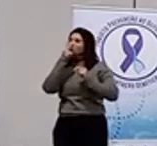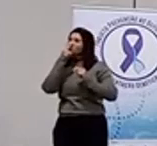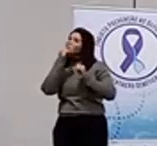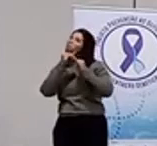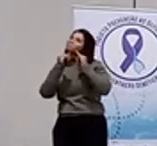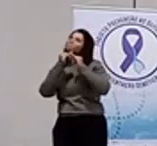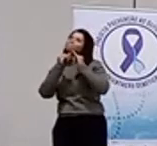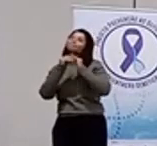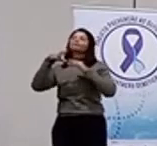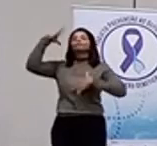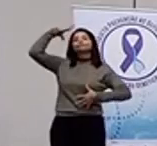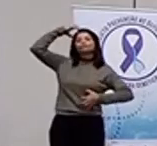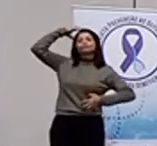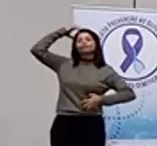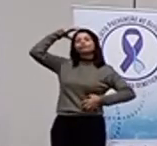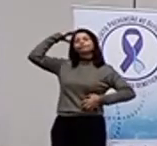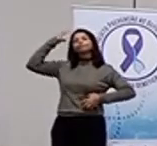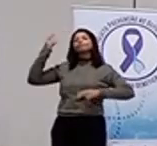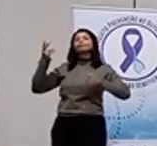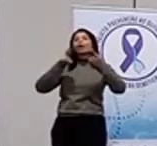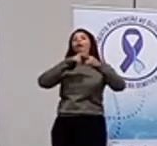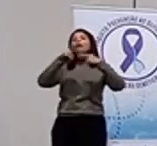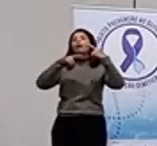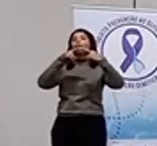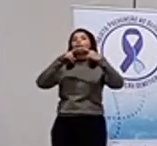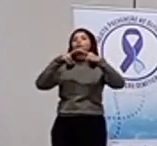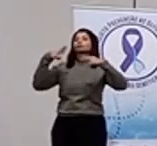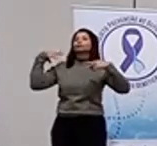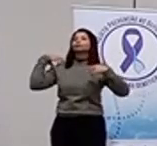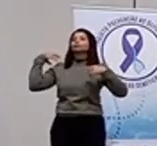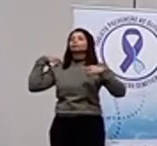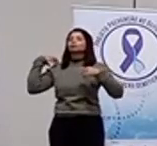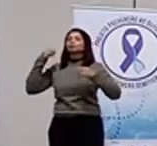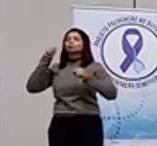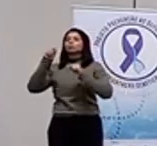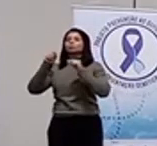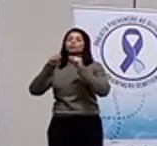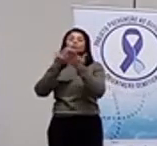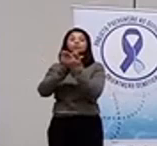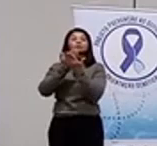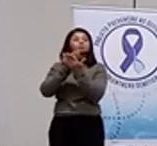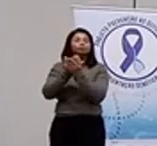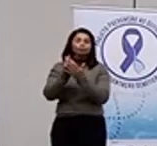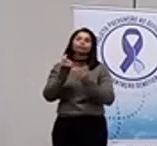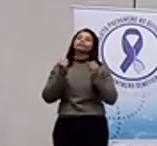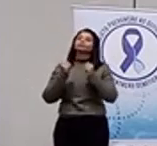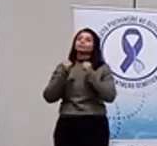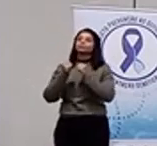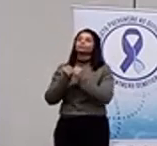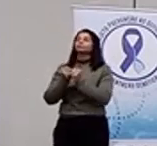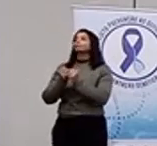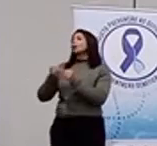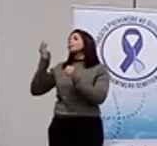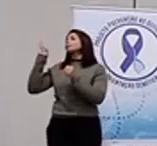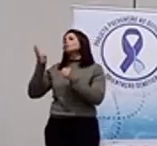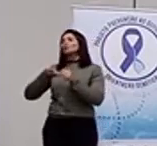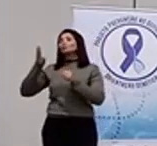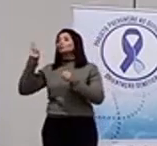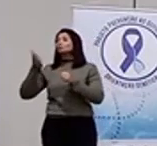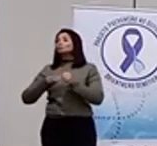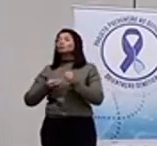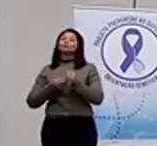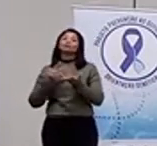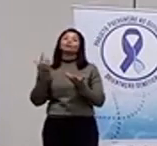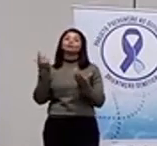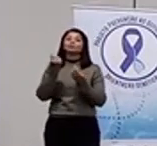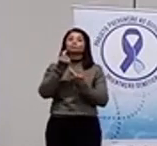sendo o do chimpanzé em relação a outros mamíferos. Só que, por exemplo, um estudo desse pode custar milhões e milhões de dólares por